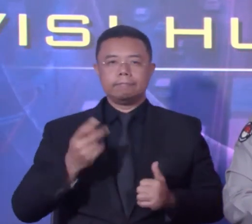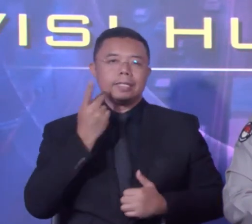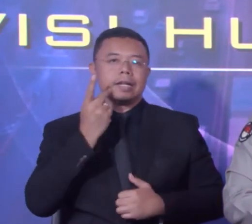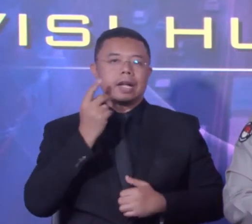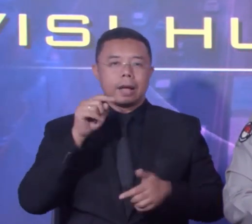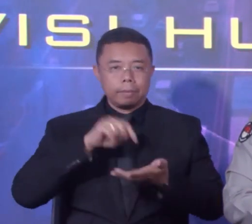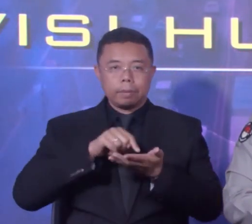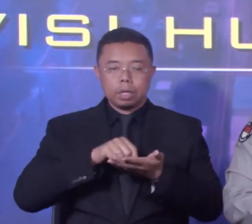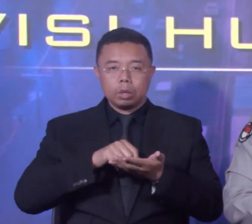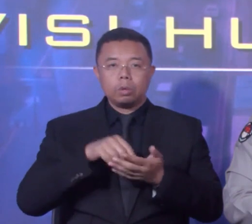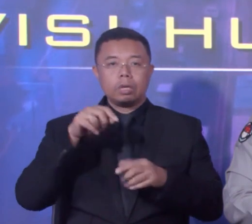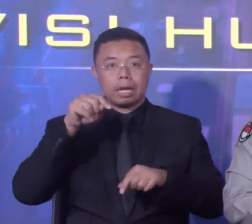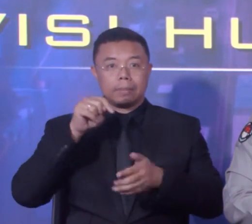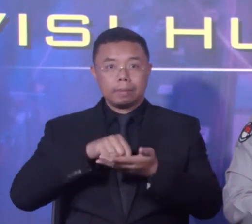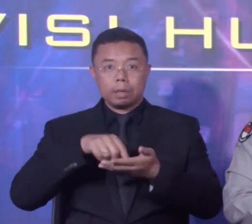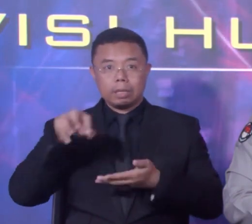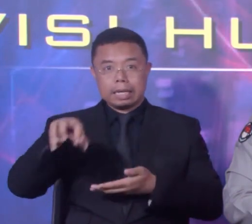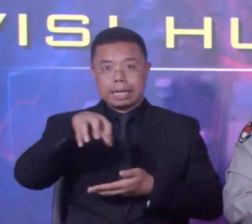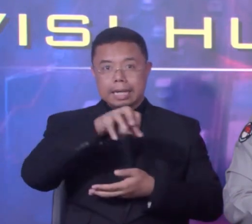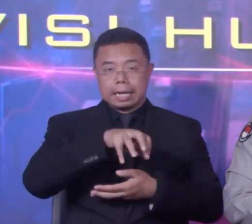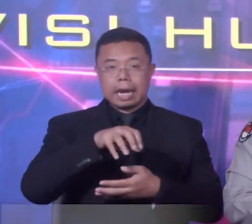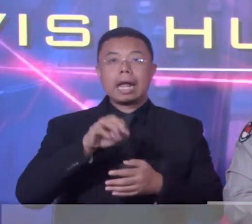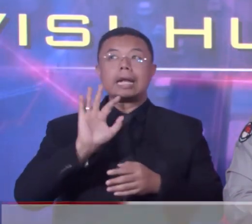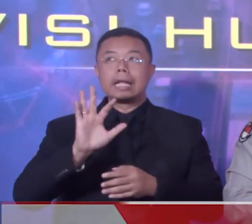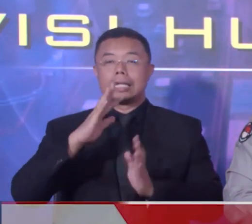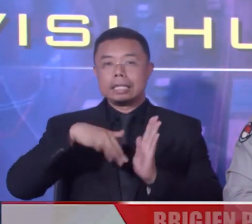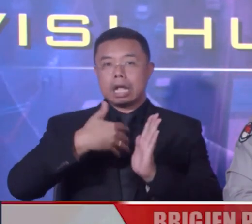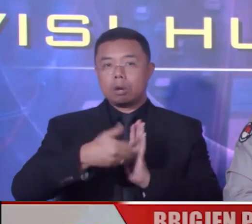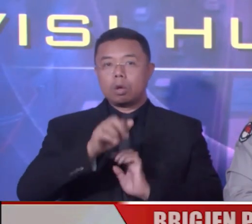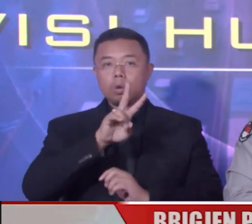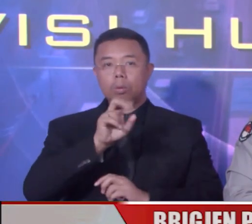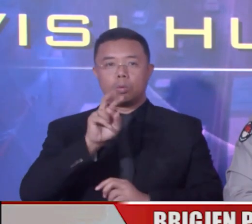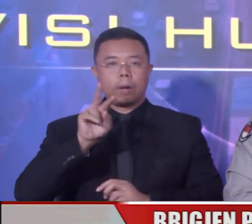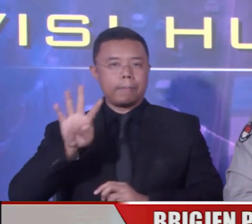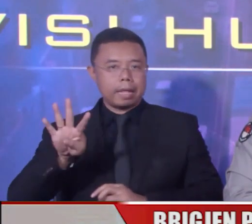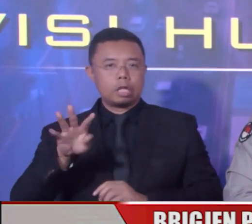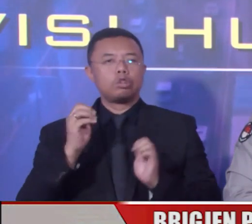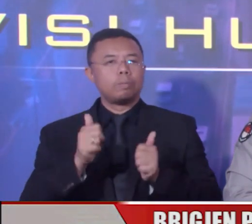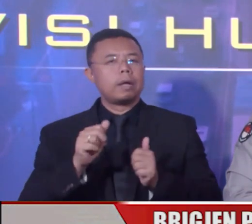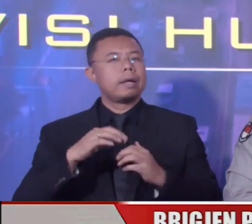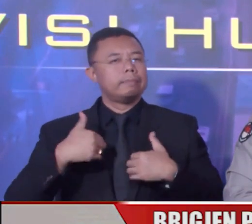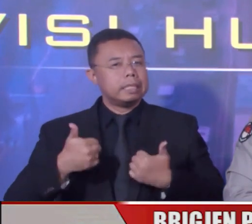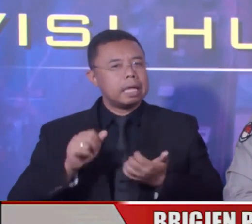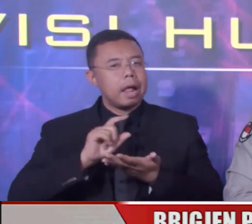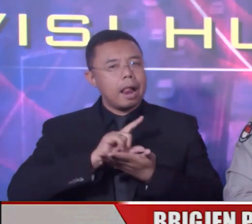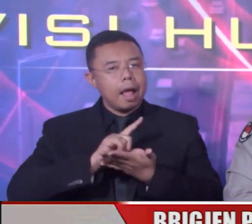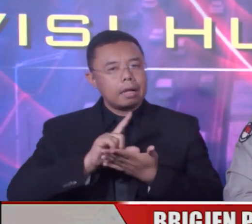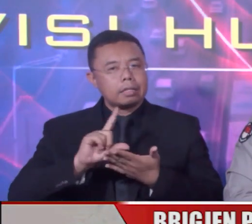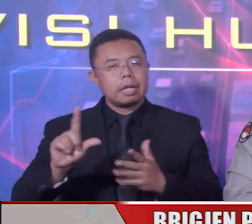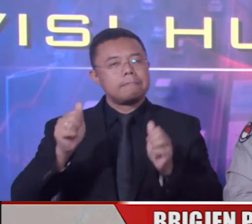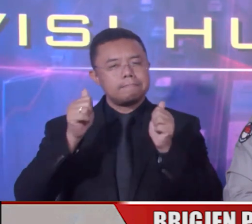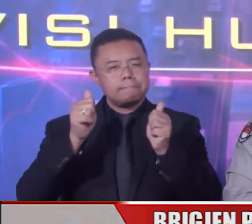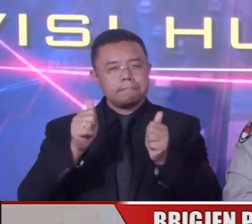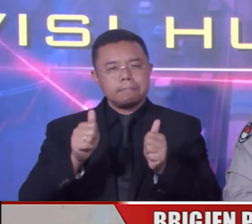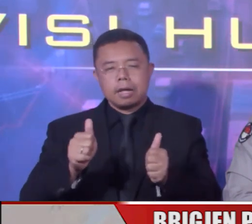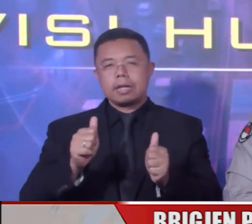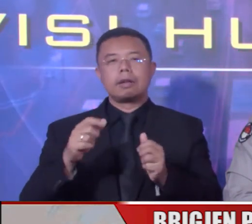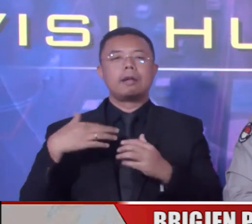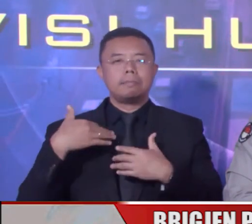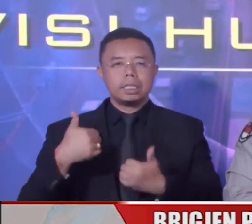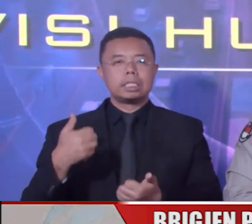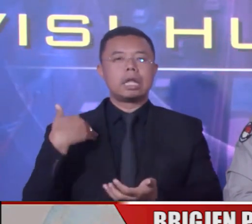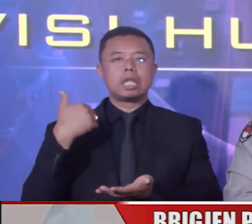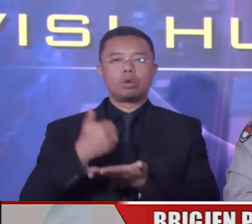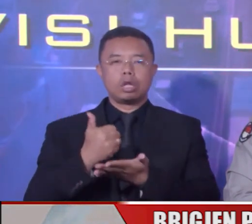Pemilu dan Pilkada serentak yang dijadwalkan pada tahun 2024 agar dapat terselenggara dengan baik lancar dan